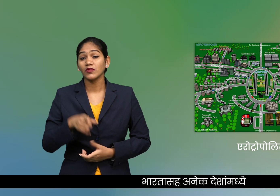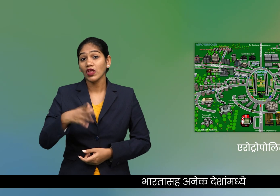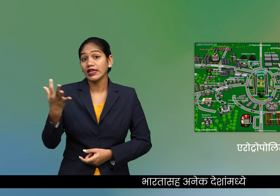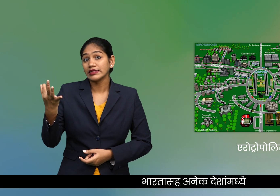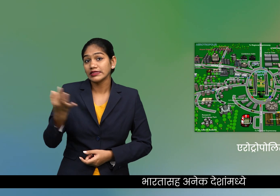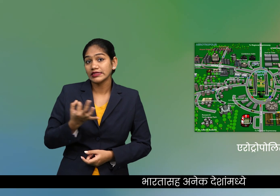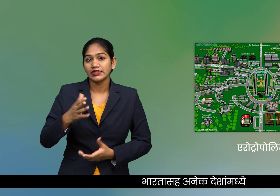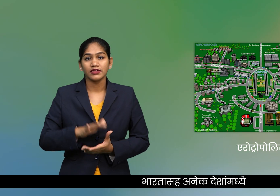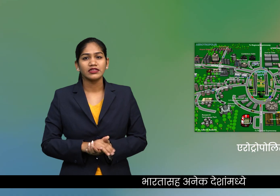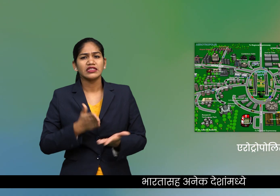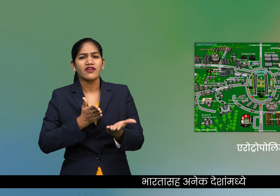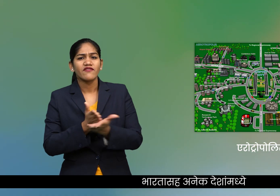भारतासह अनेक देशांमध्ये